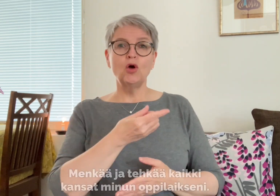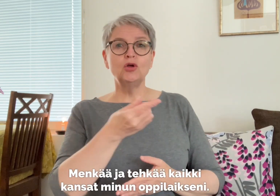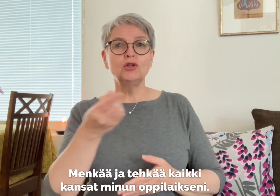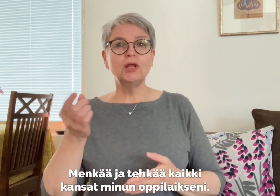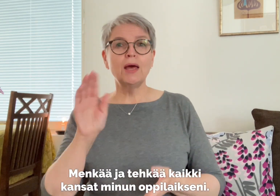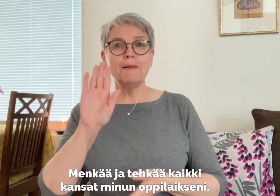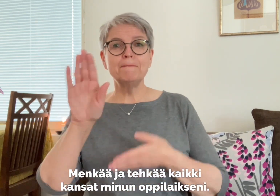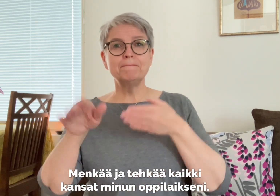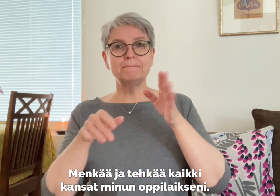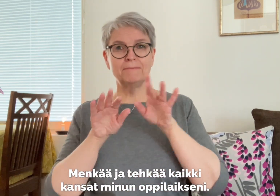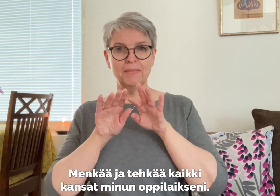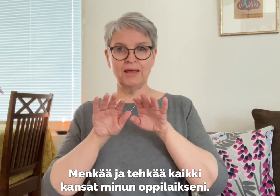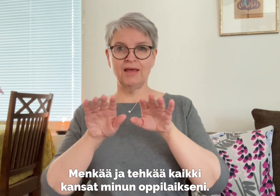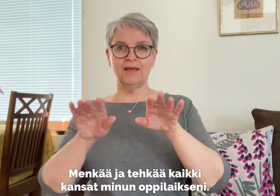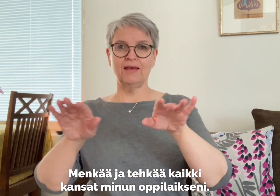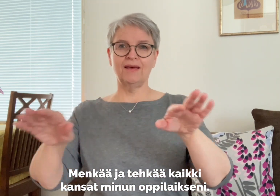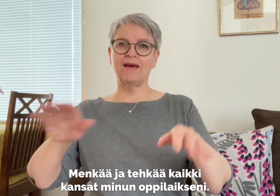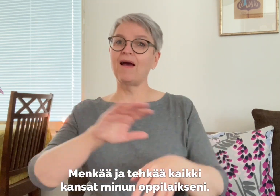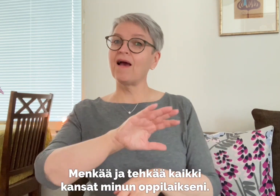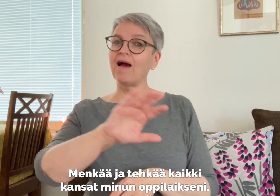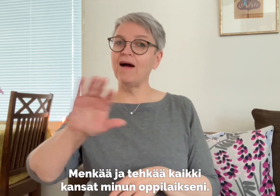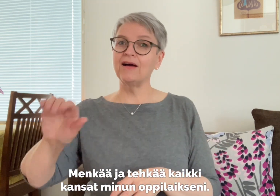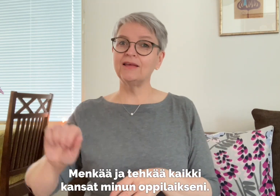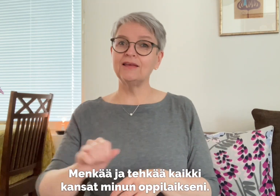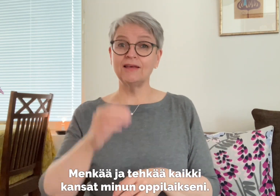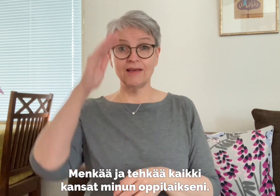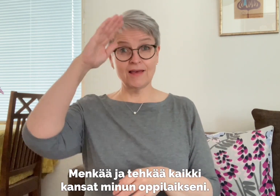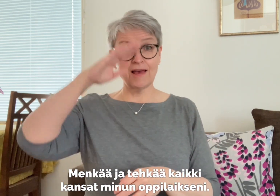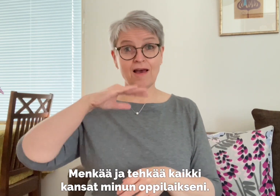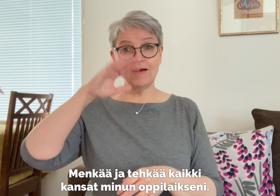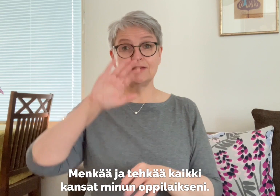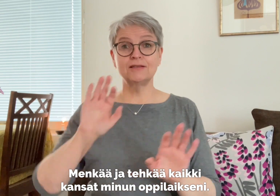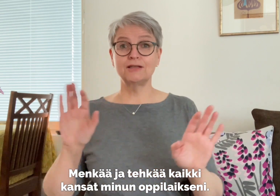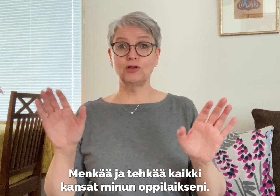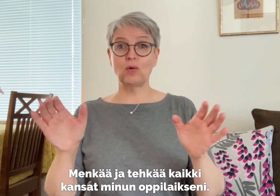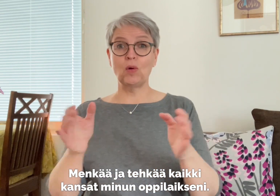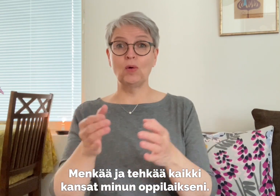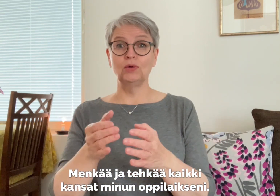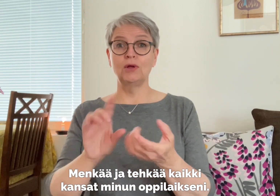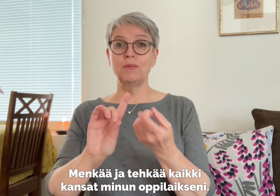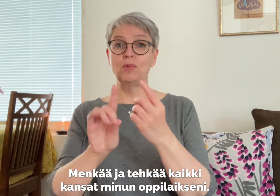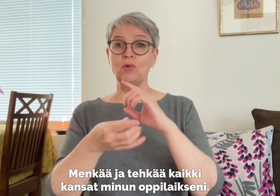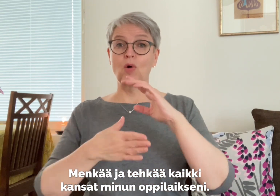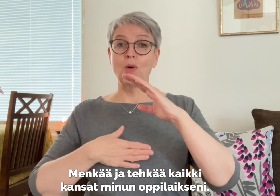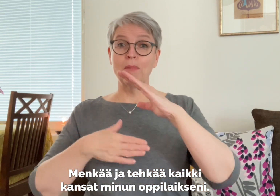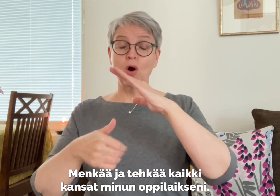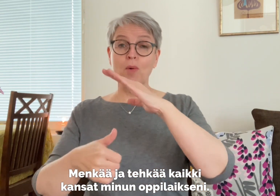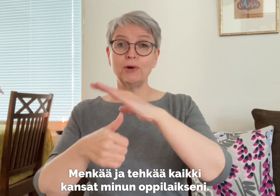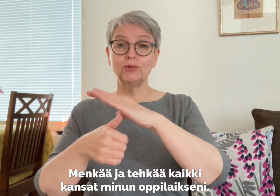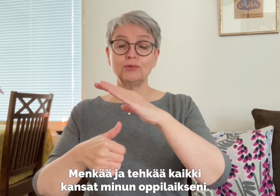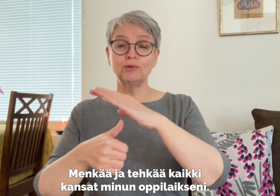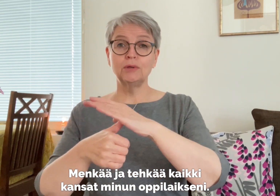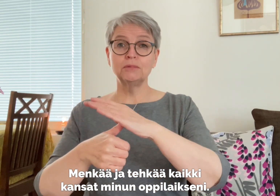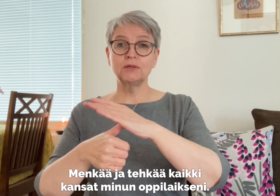ja maan päällä. Menkää ja tehkää kaikki kansat minun oppilaikseni.